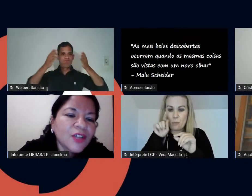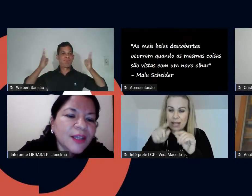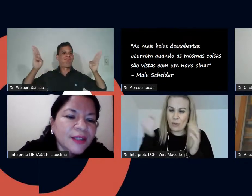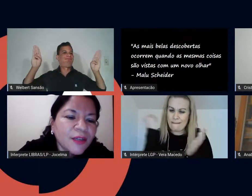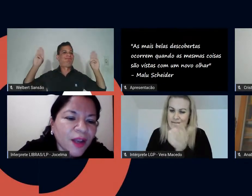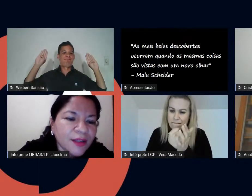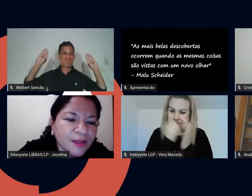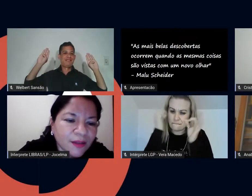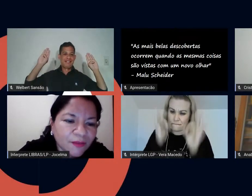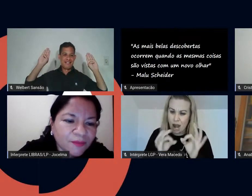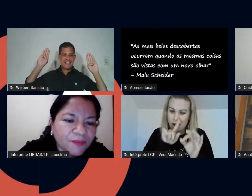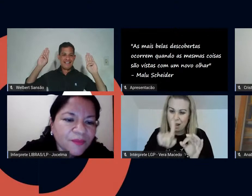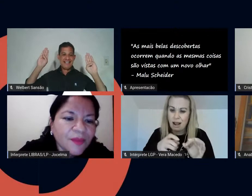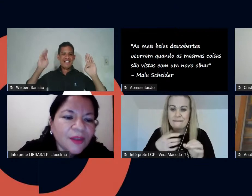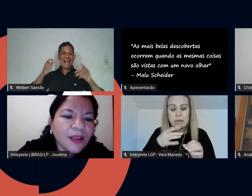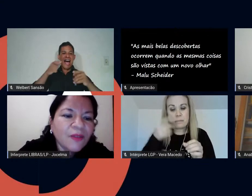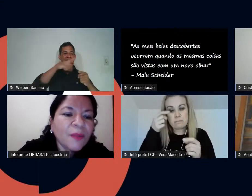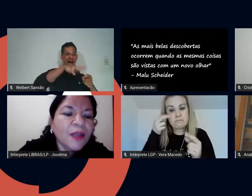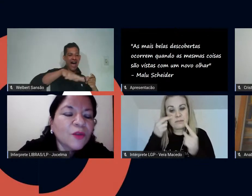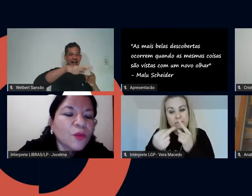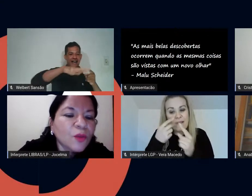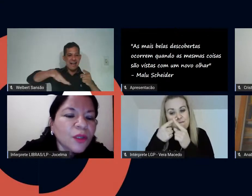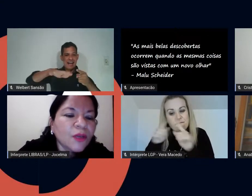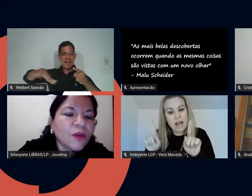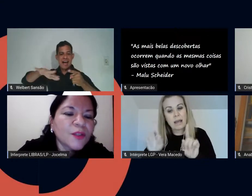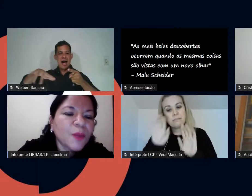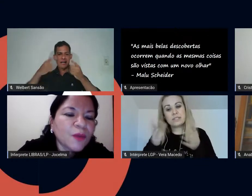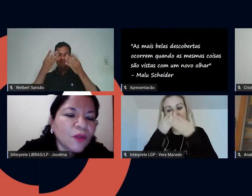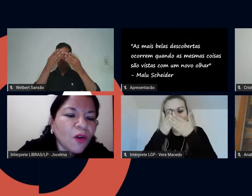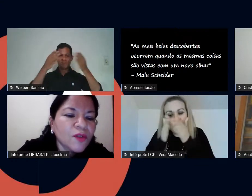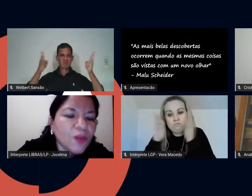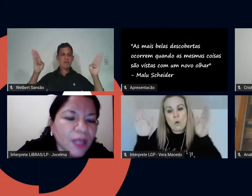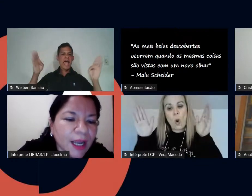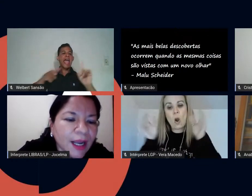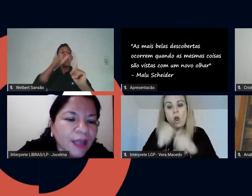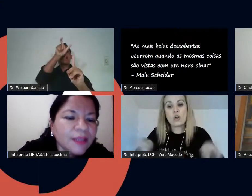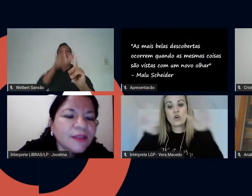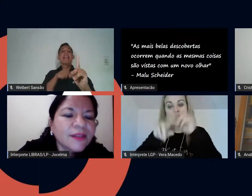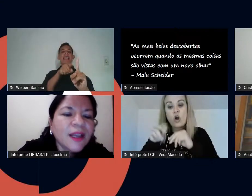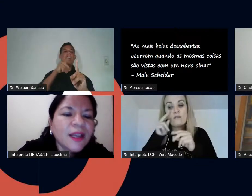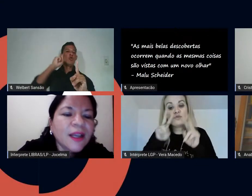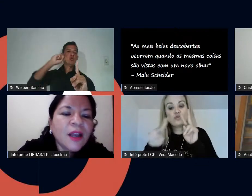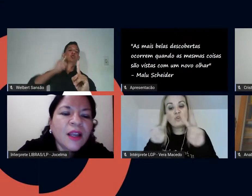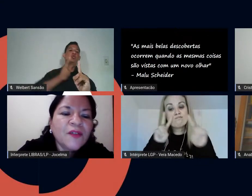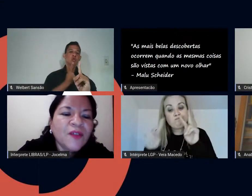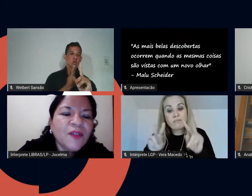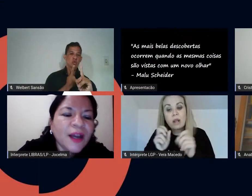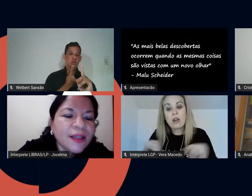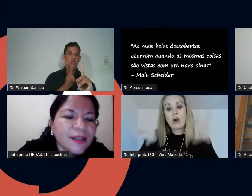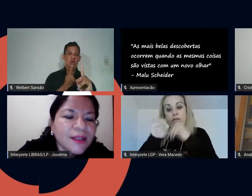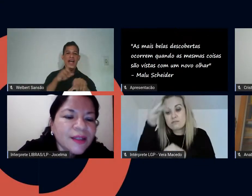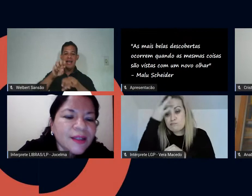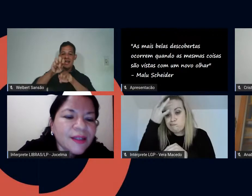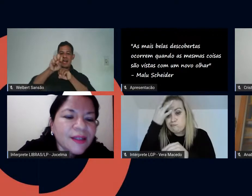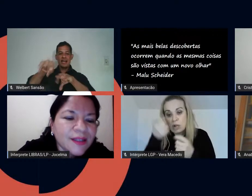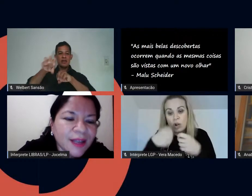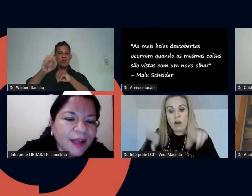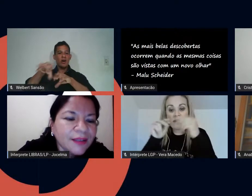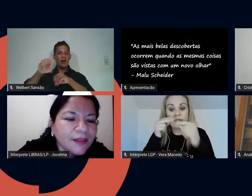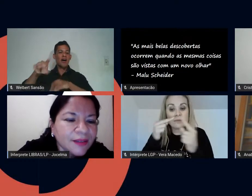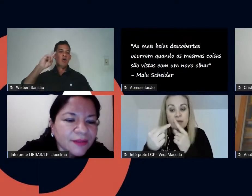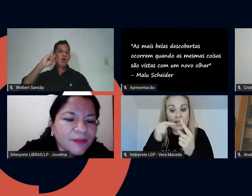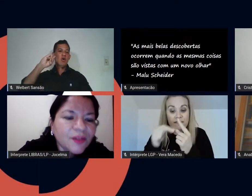de ressignificação, né? Uma abertura com respeito a novos olhares em várias áreas.